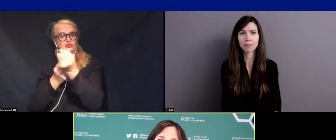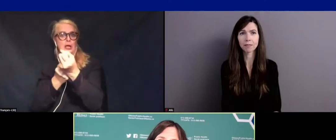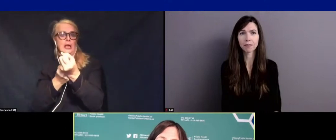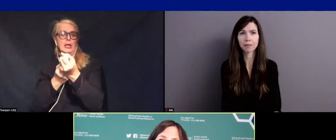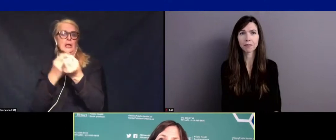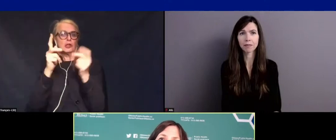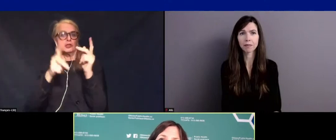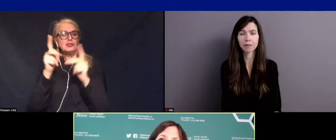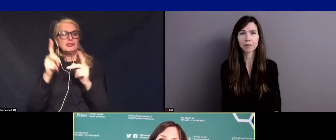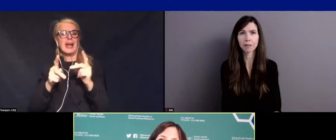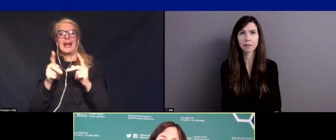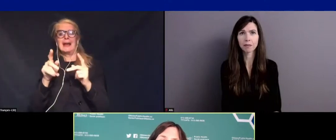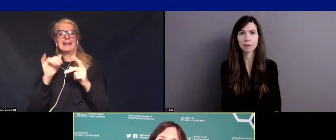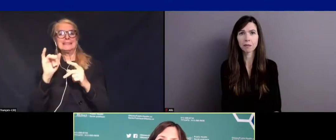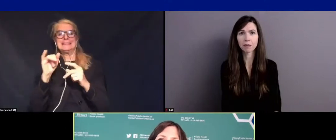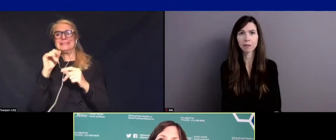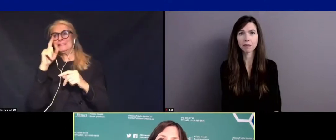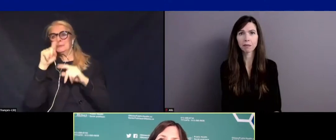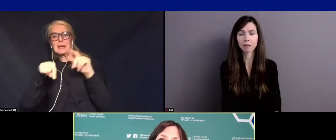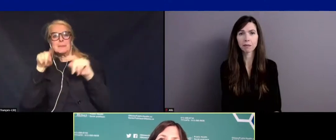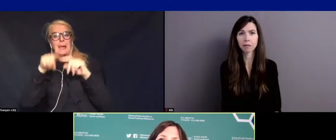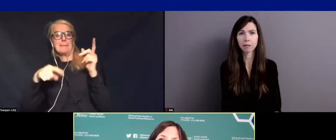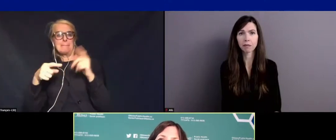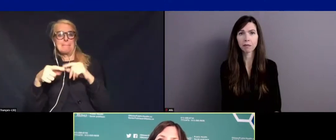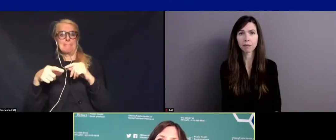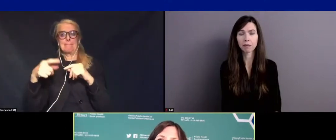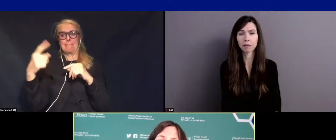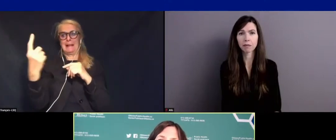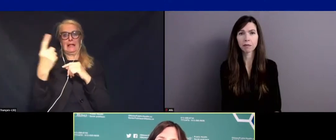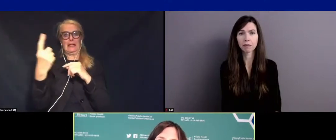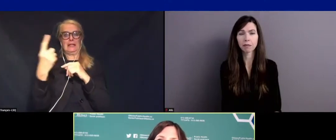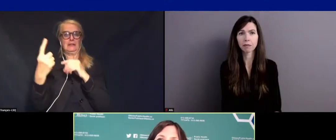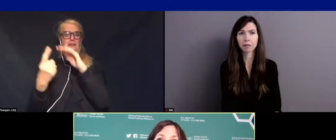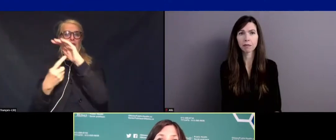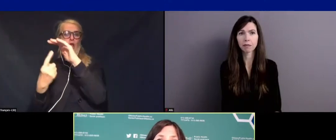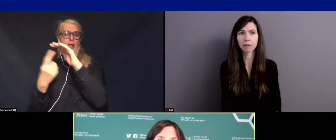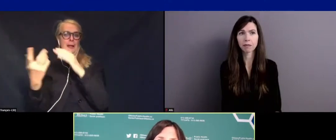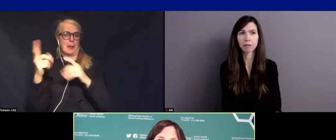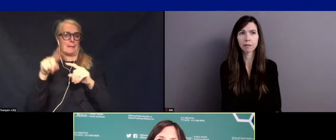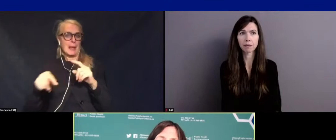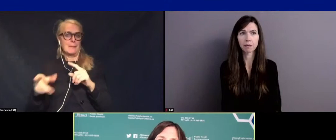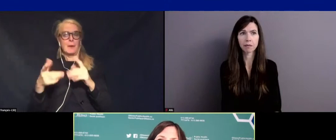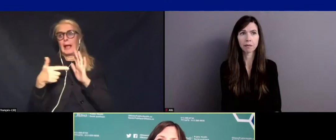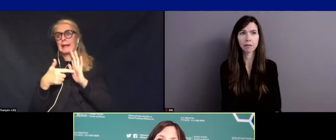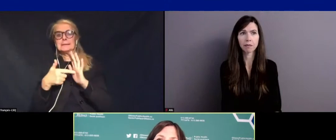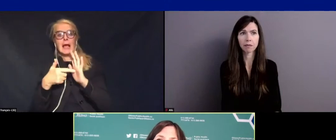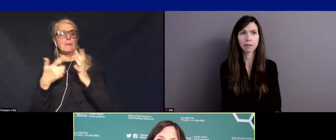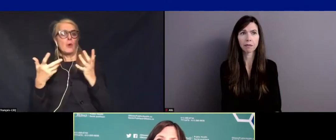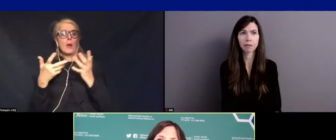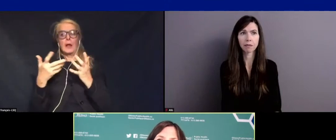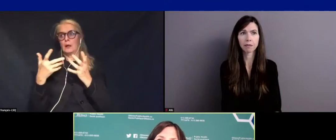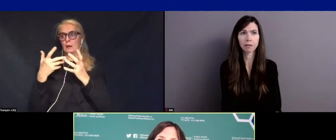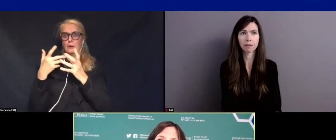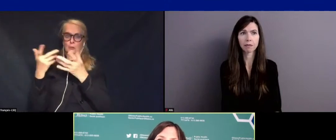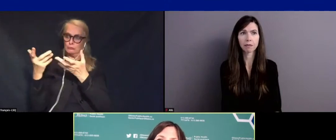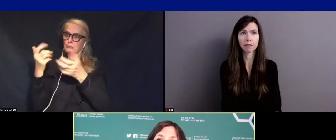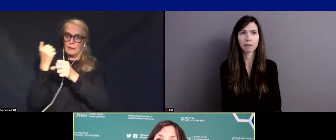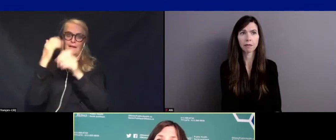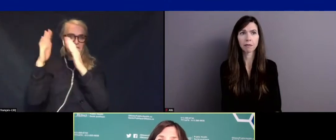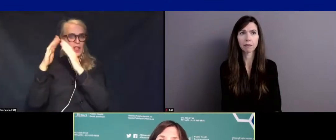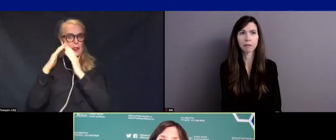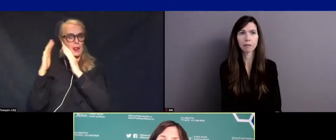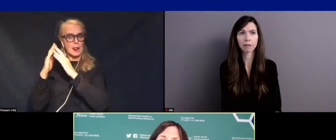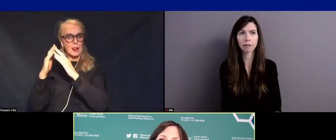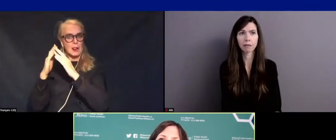ont difficulté d'être isolés. Par exemple, on peut travailler avec la ville de fournir